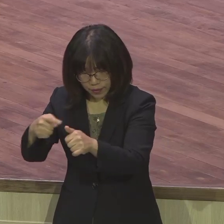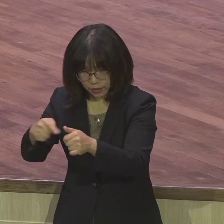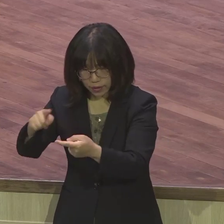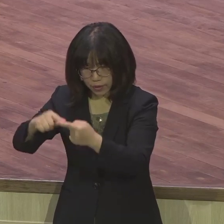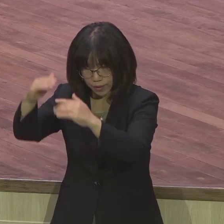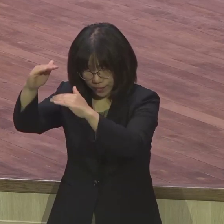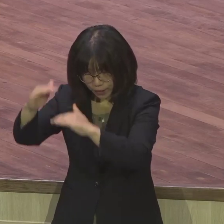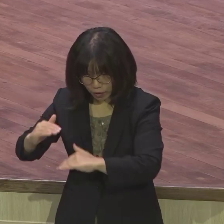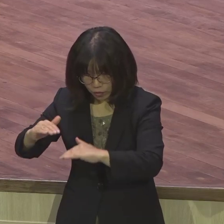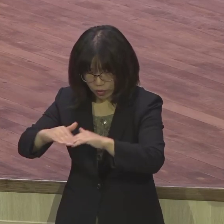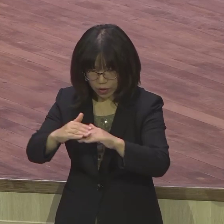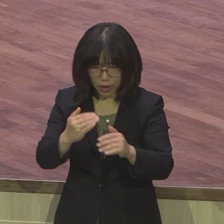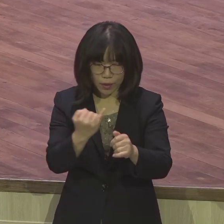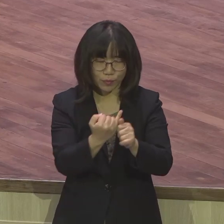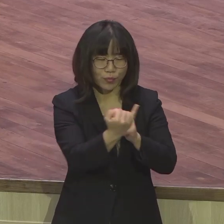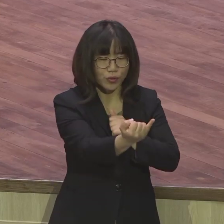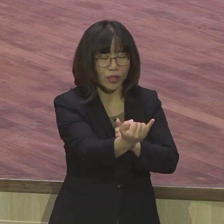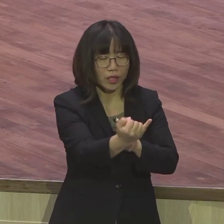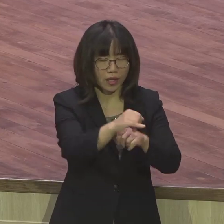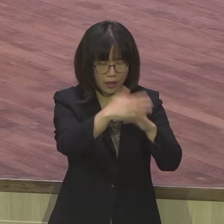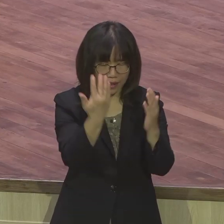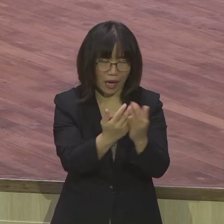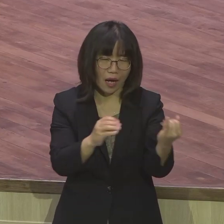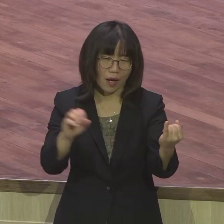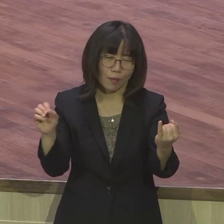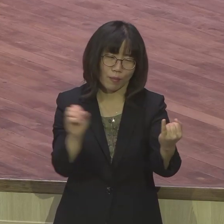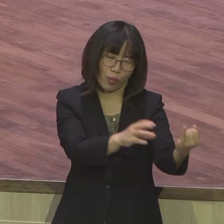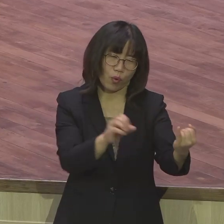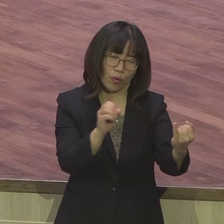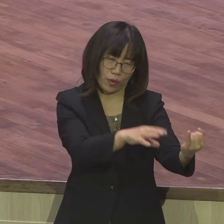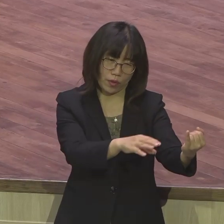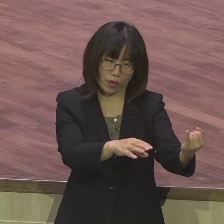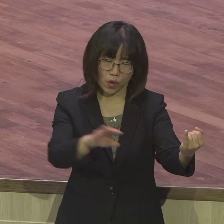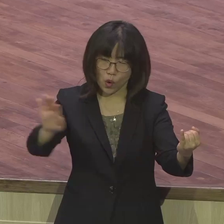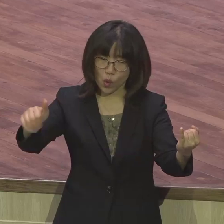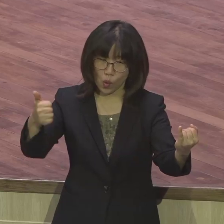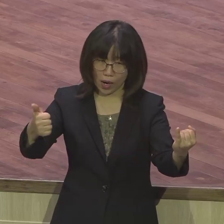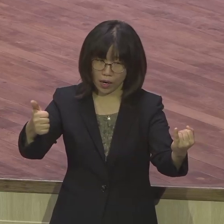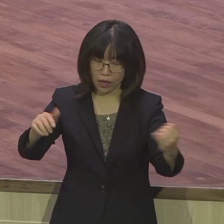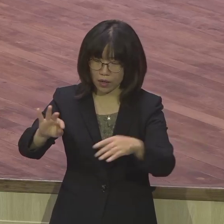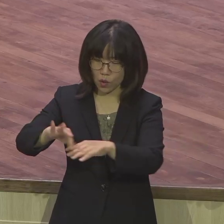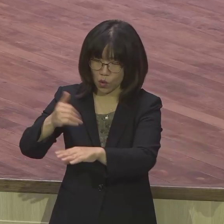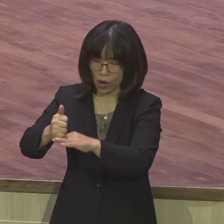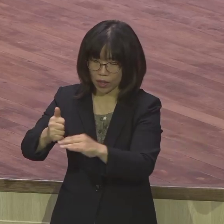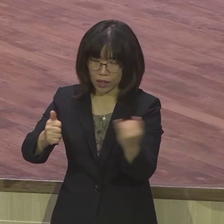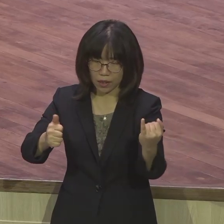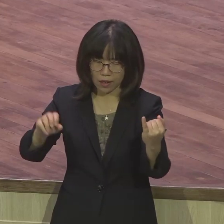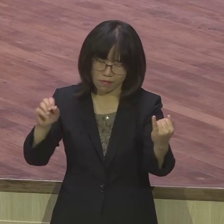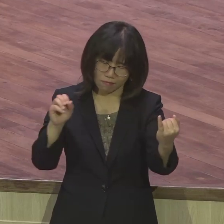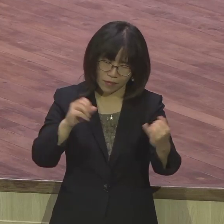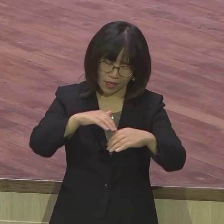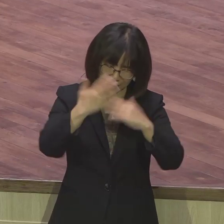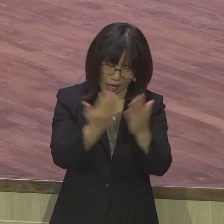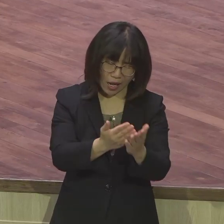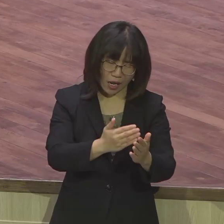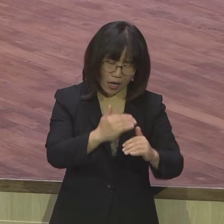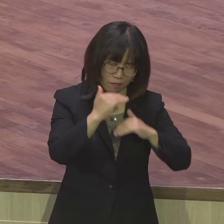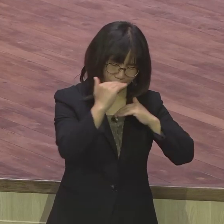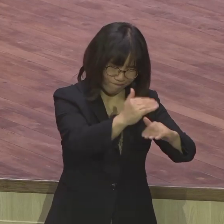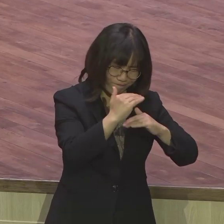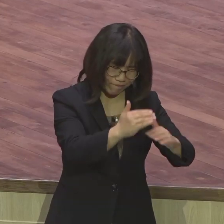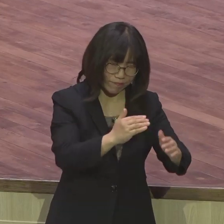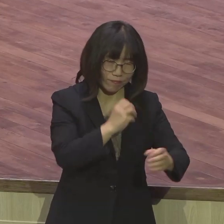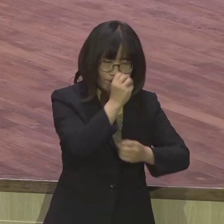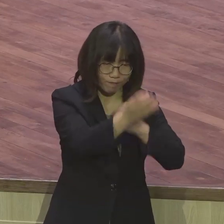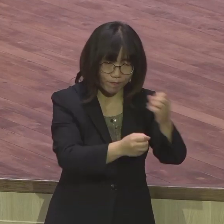말하니, 아니 왕이 왕비에게 그렇게 보고를 하죠. 여기 있잖아요. 아합이 엘리야에게 행한 모든